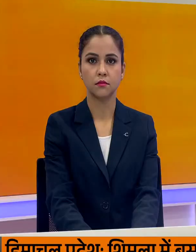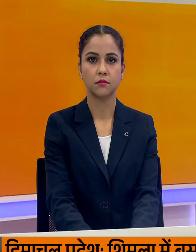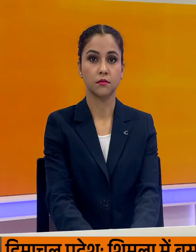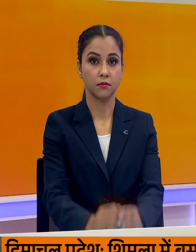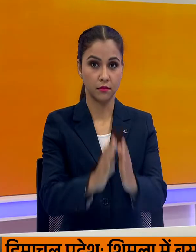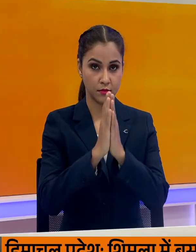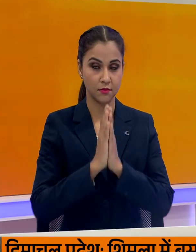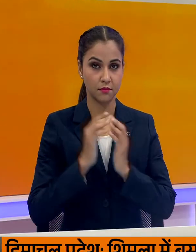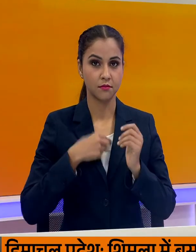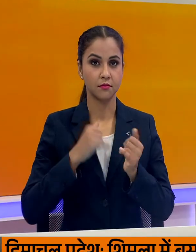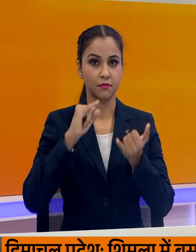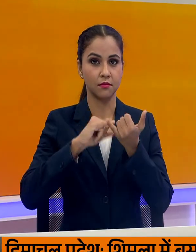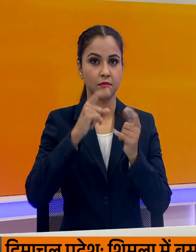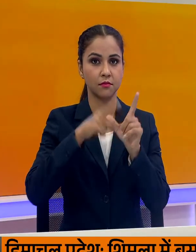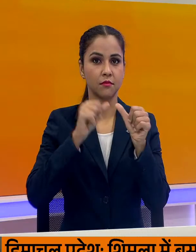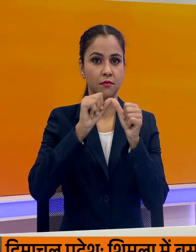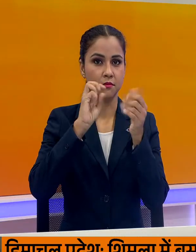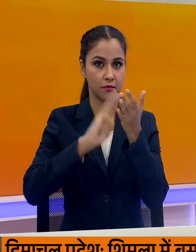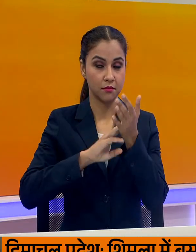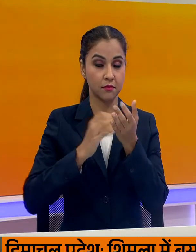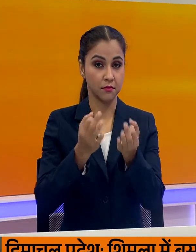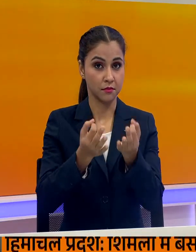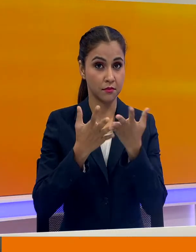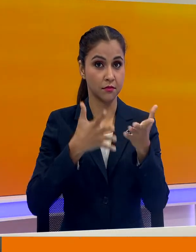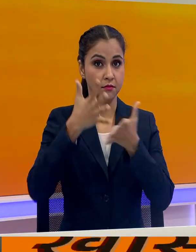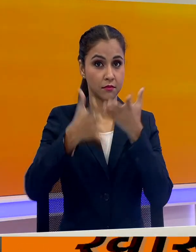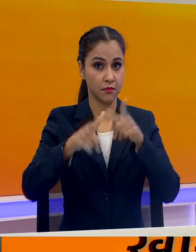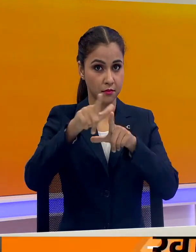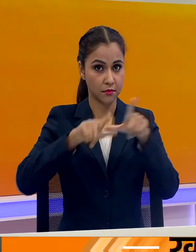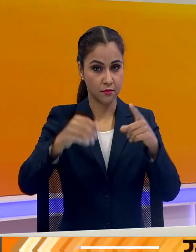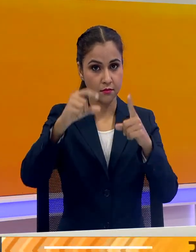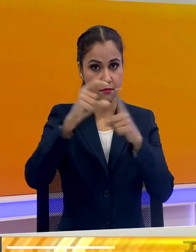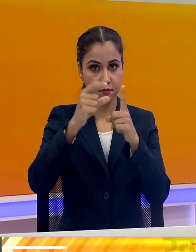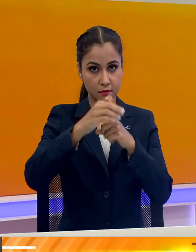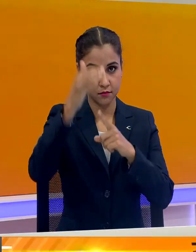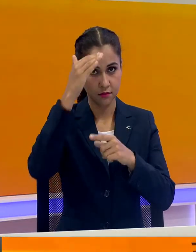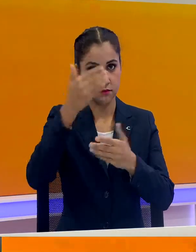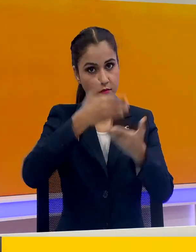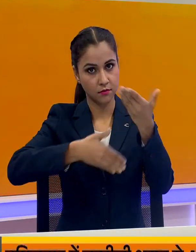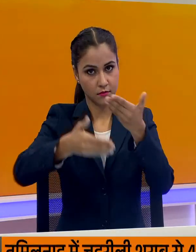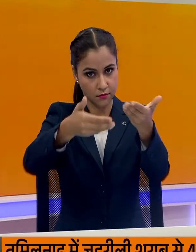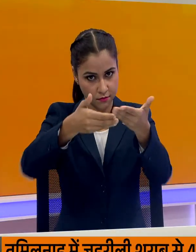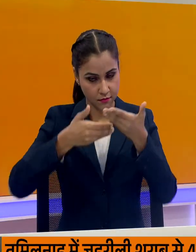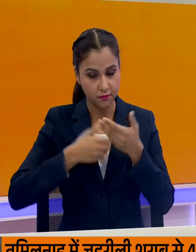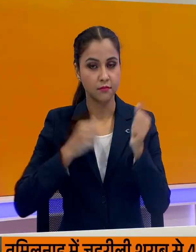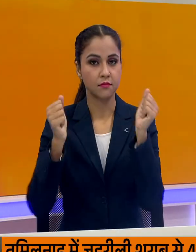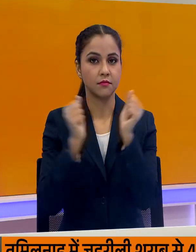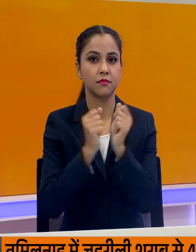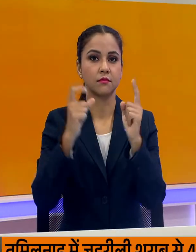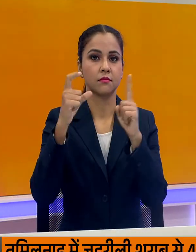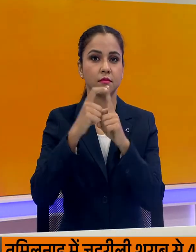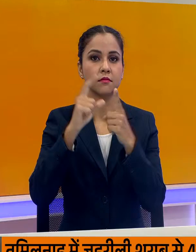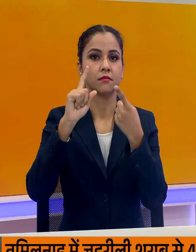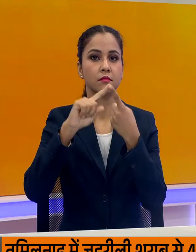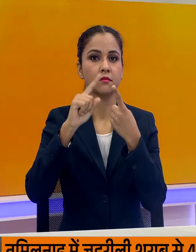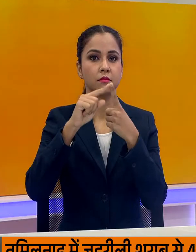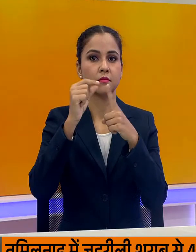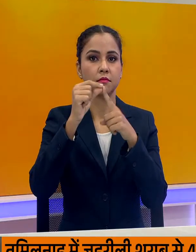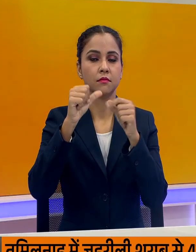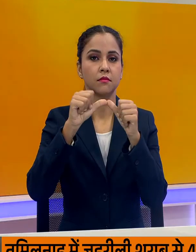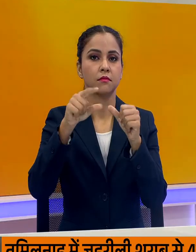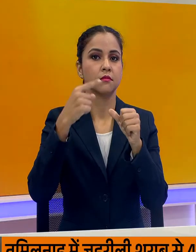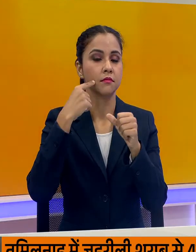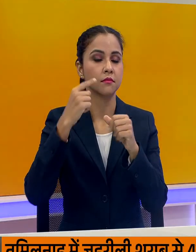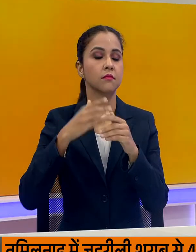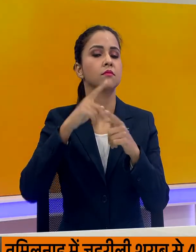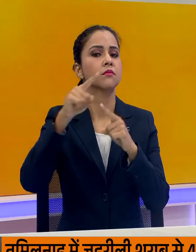नमस्कार, मैं साइमा खान। हमारे इस विशेष सांकेतिक समाचार में आप सभी दर्शकों का स्वागत करती हूं। मेरे साथ है मेरी सहयोगी दीपाली, जो